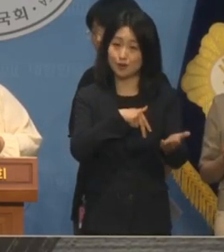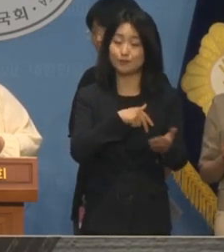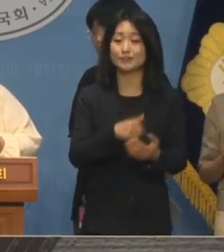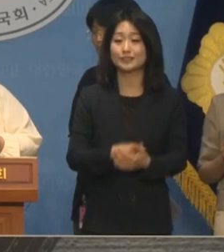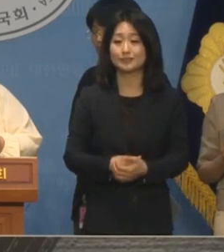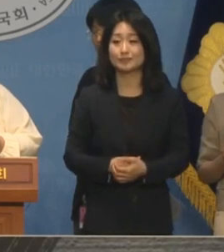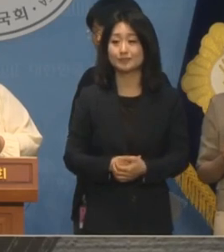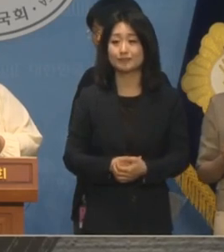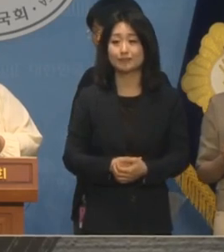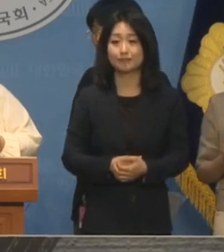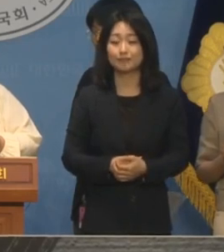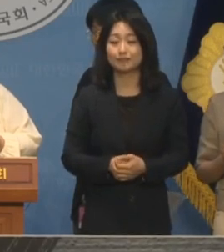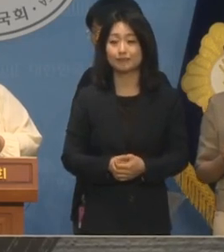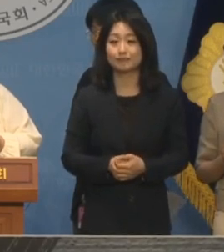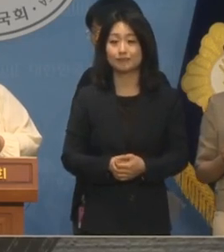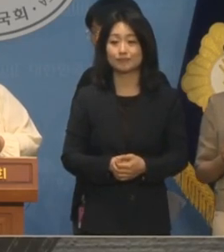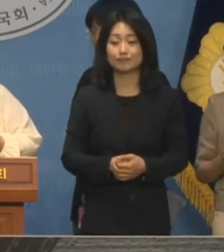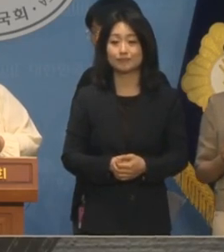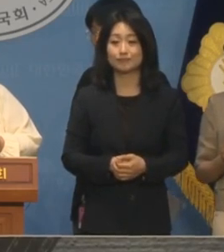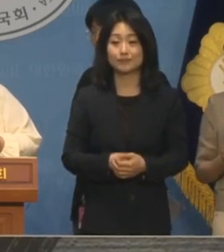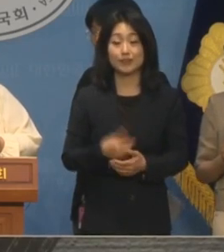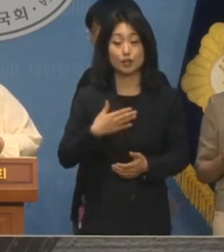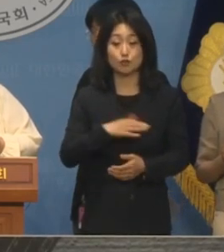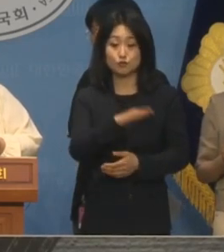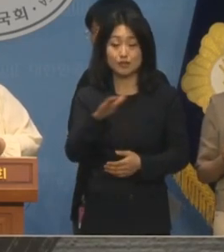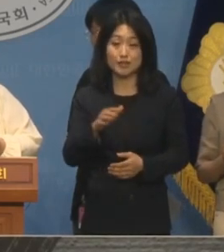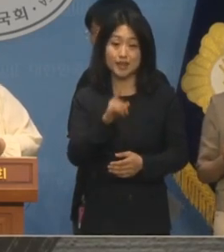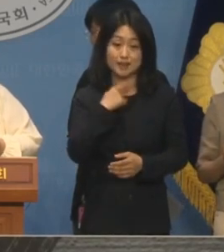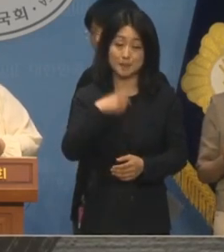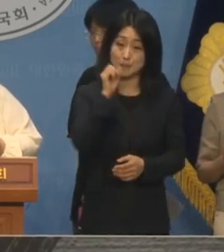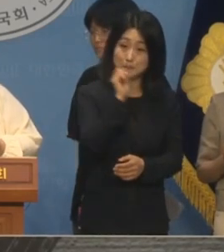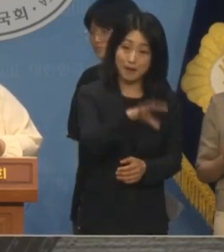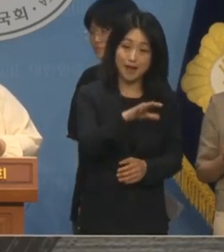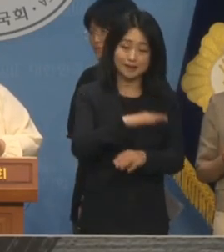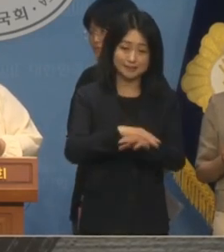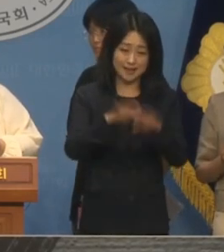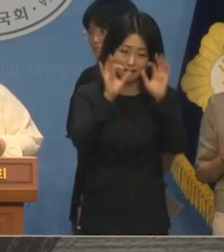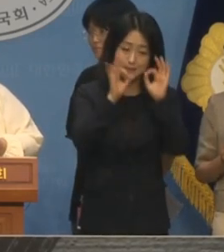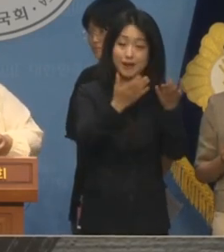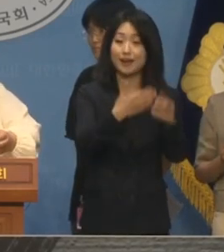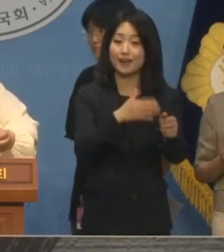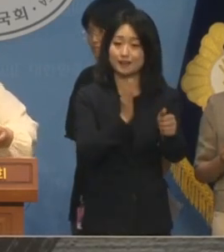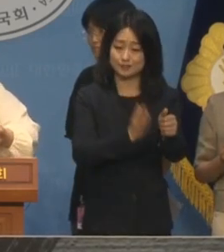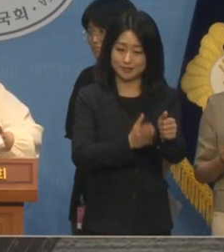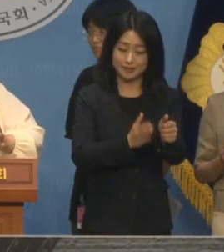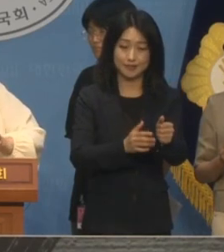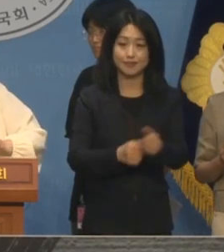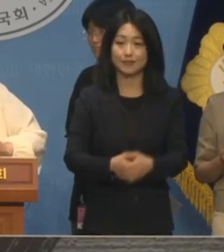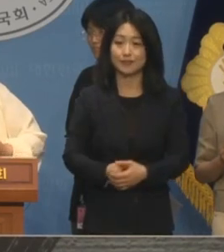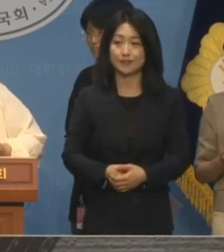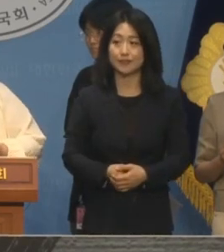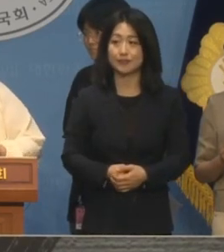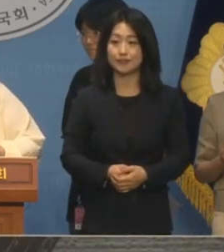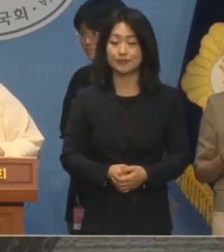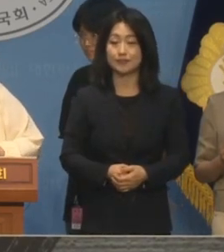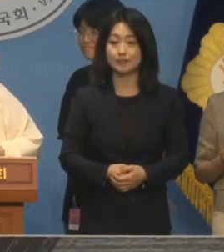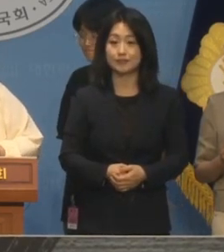계신 분들이 우리의 말을 꼭 들어줬으면 좋겠습니다.